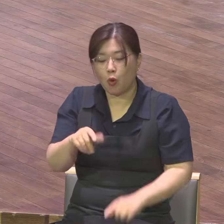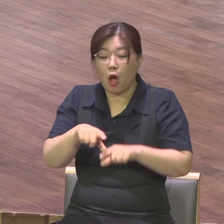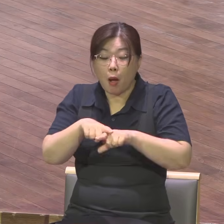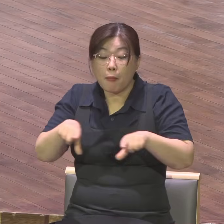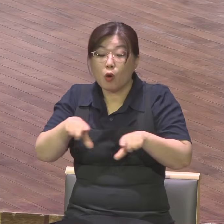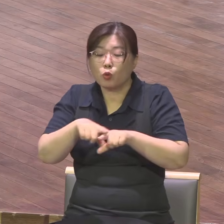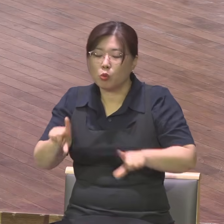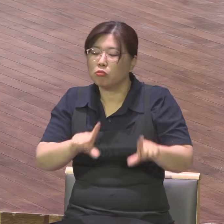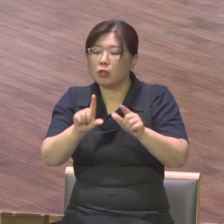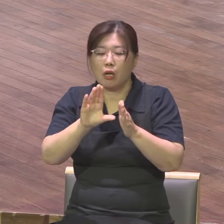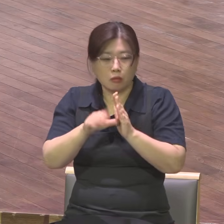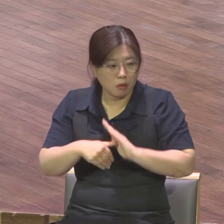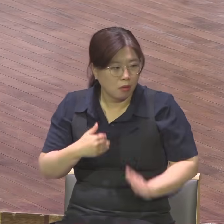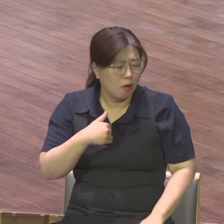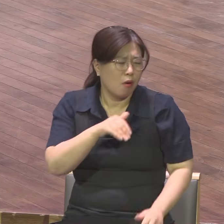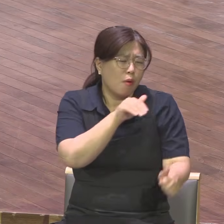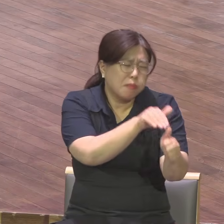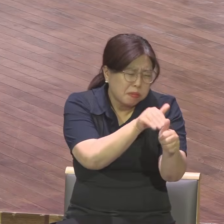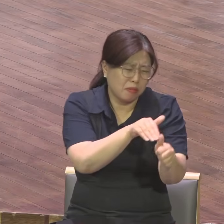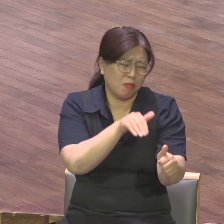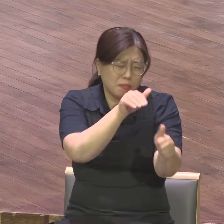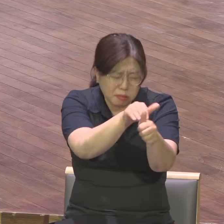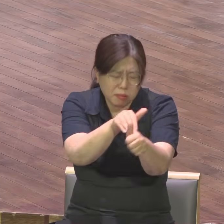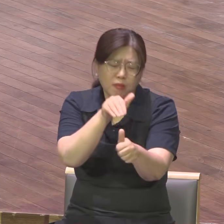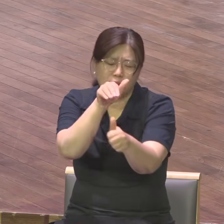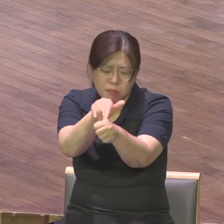하나님 마음을 시원케 하는